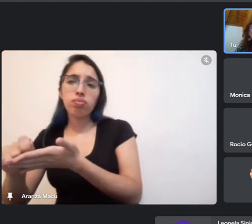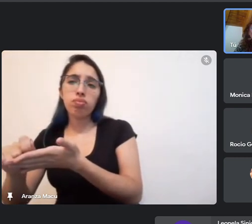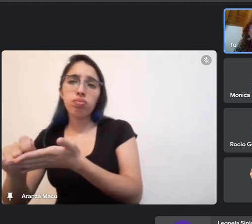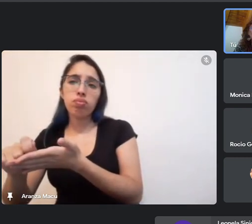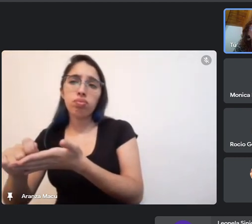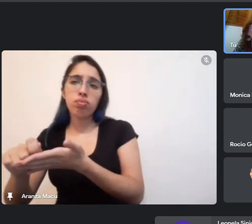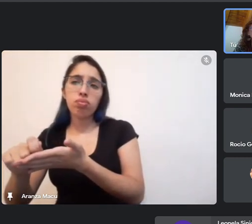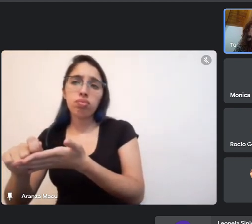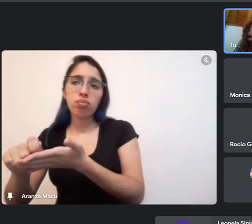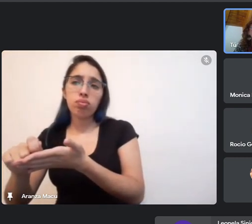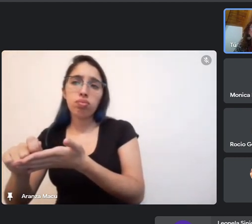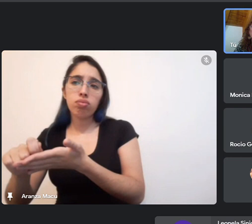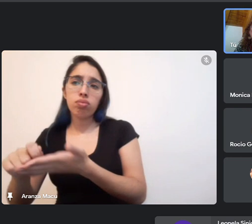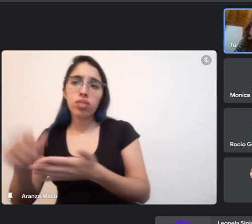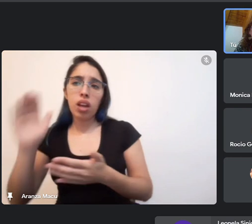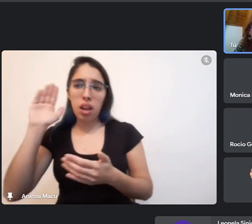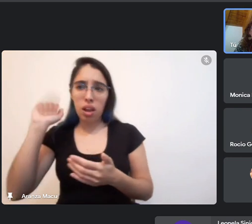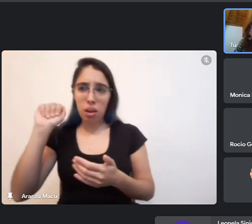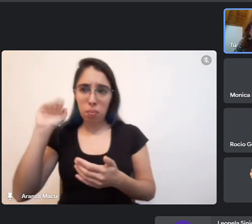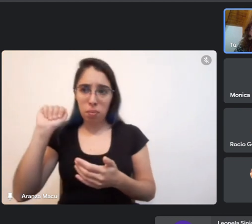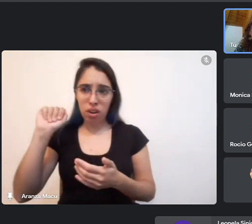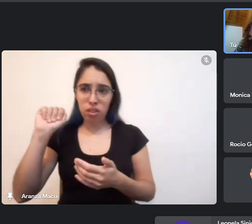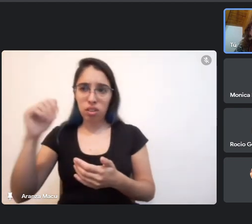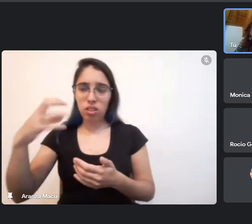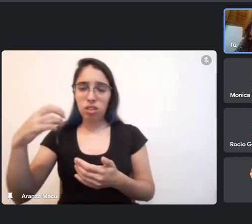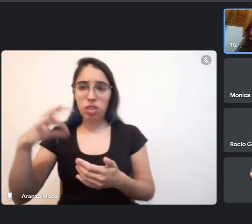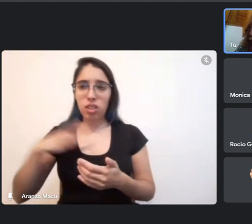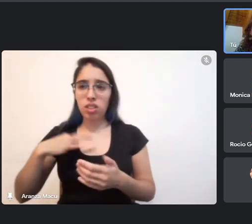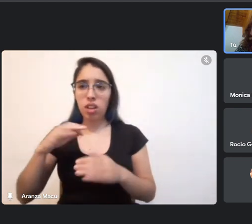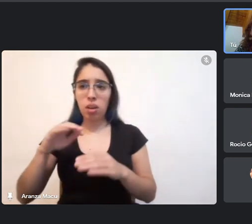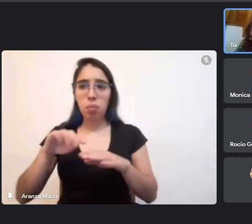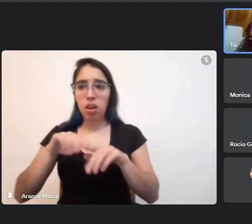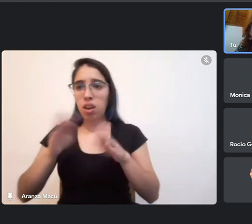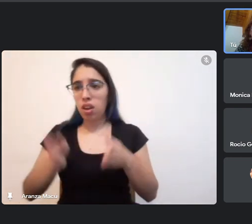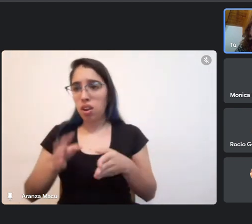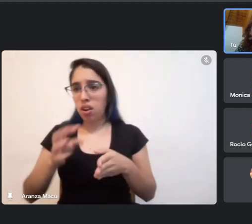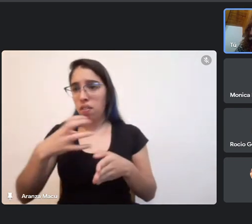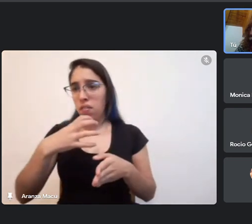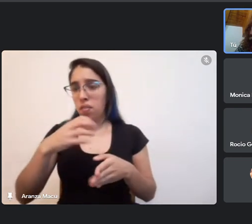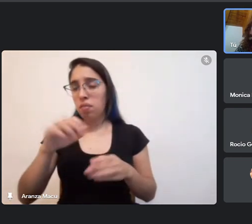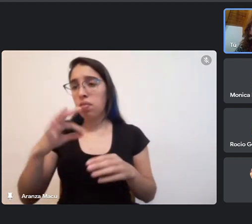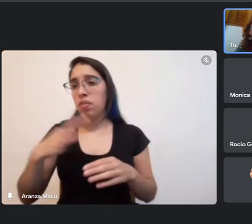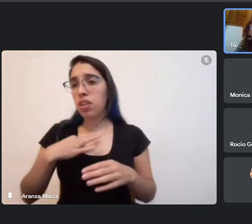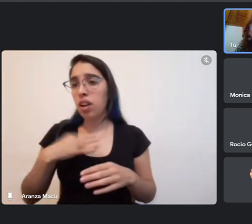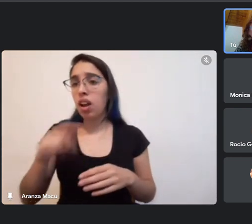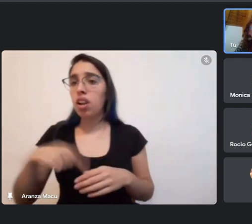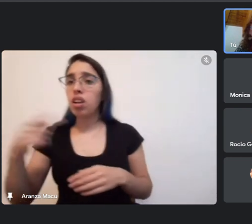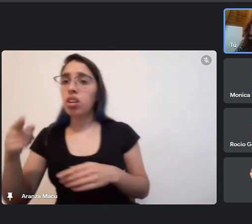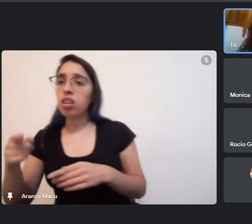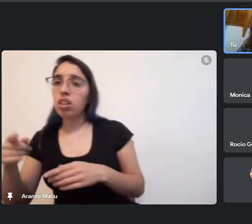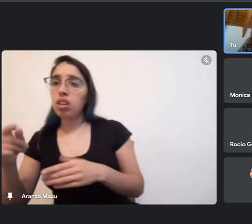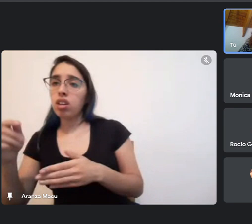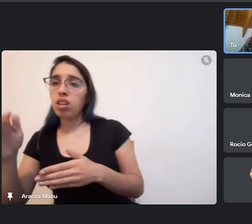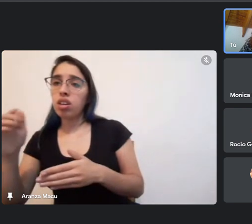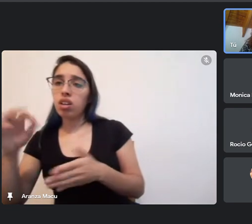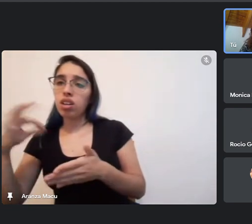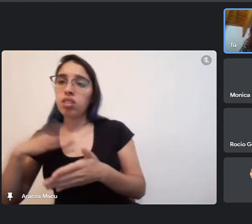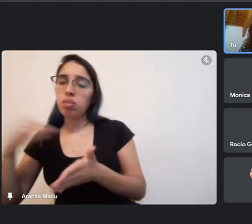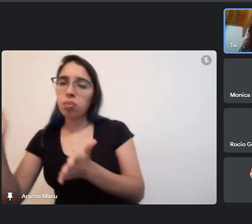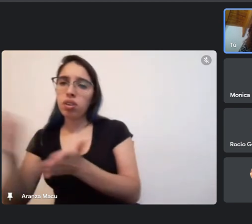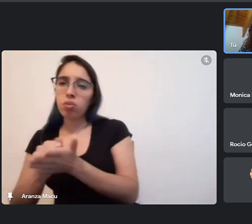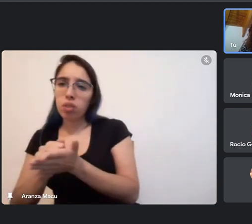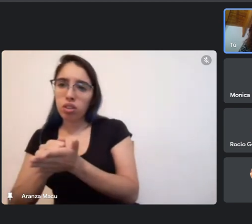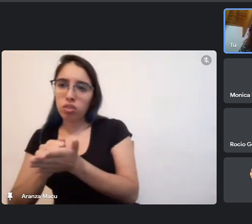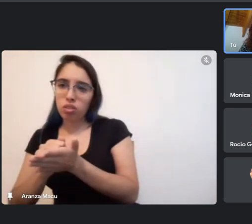día, el martes, ya no es fecha de mesa final. La mesa de la facultad, que es con suspensión de